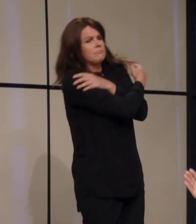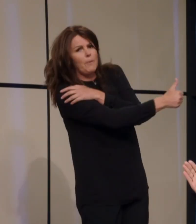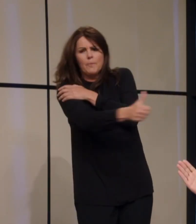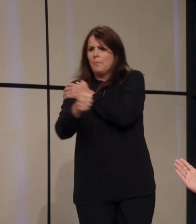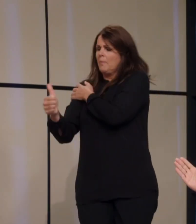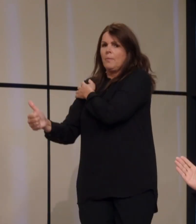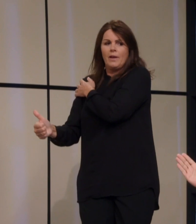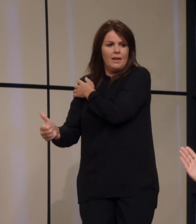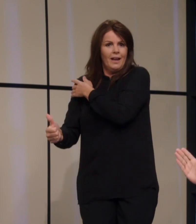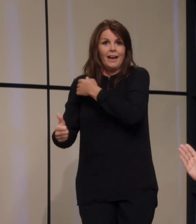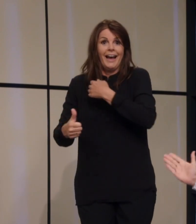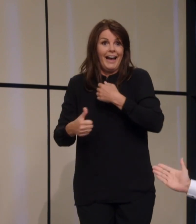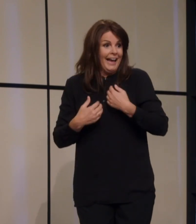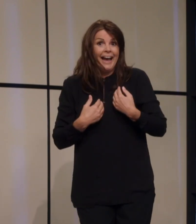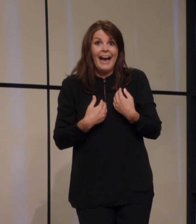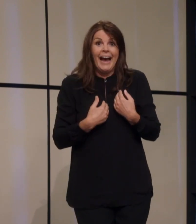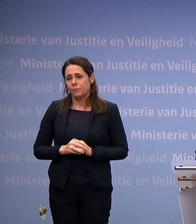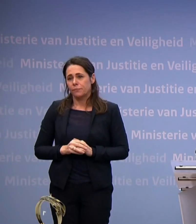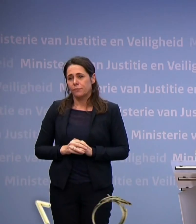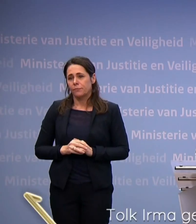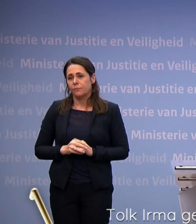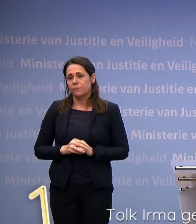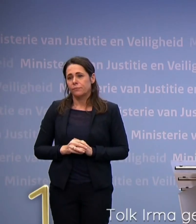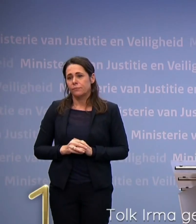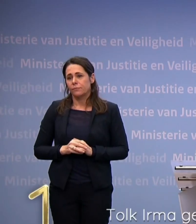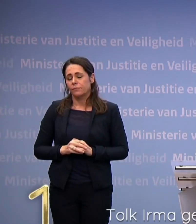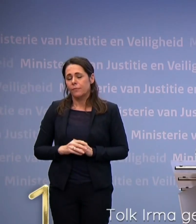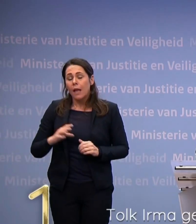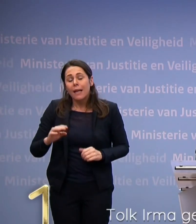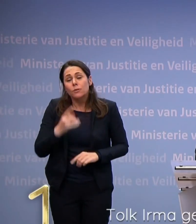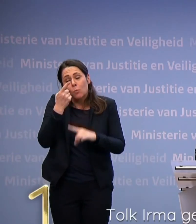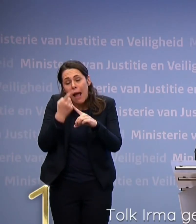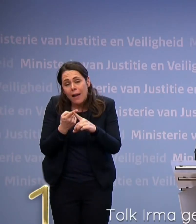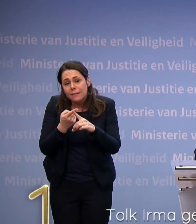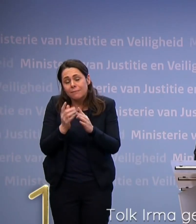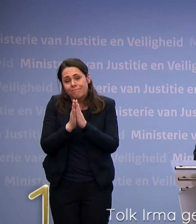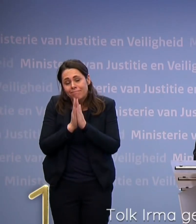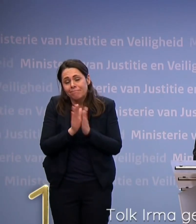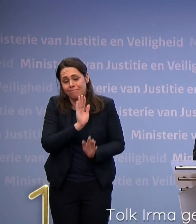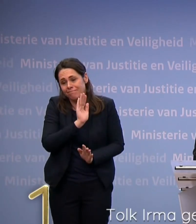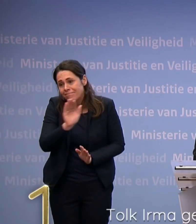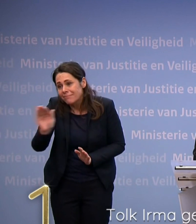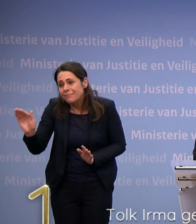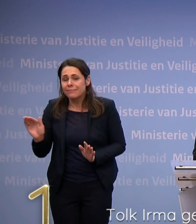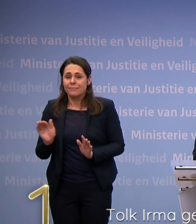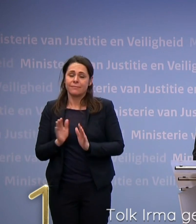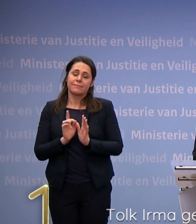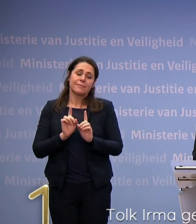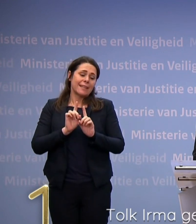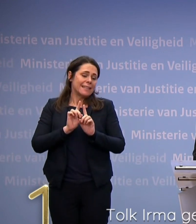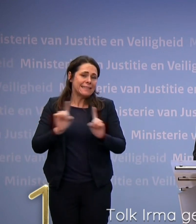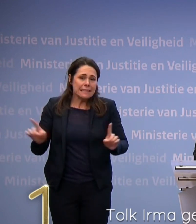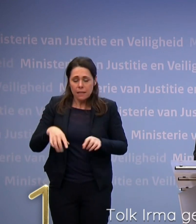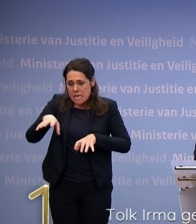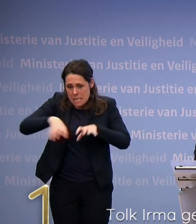Irma Omse gebarentolk. En ik wil nogmaals een klemmend beroep doen op iedereen om niet te